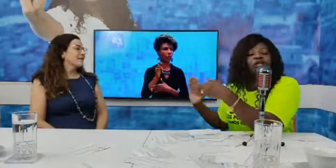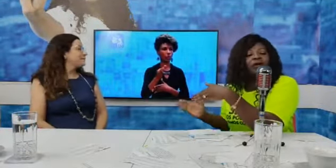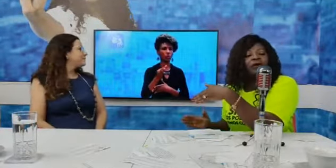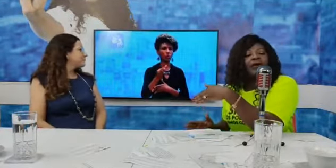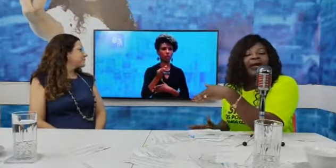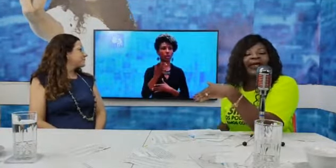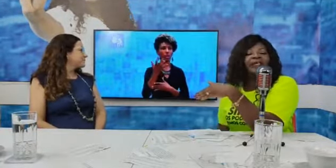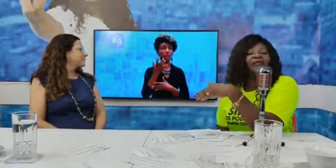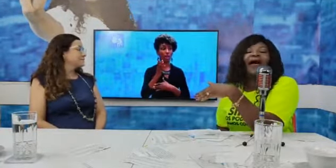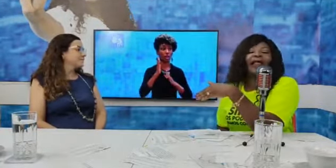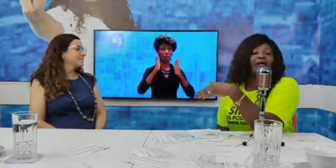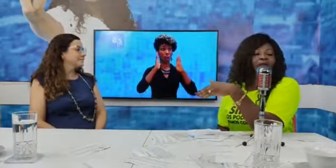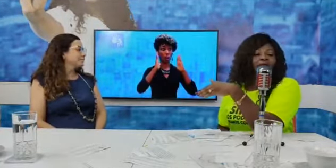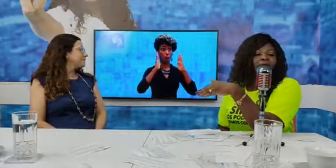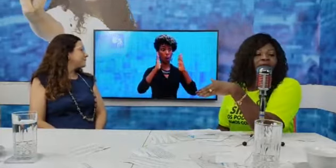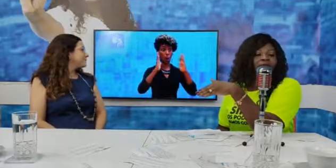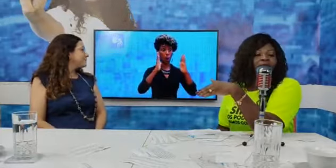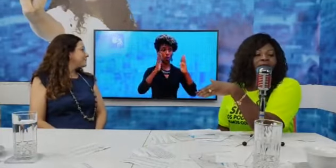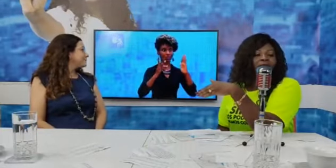recorte essa fala